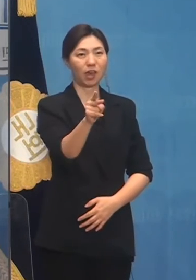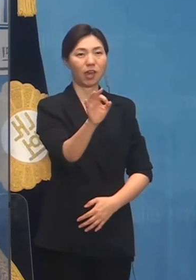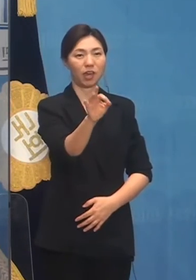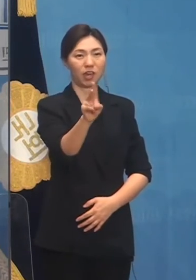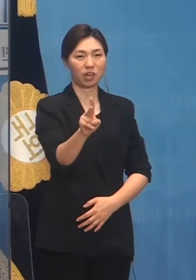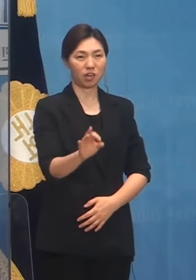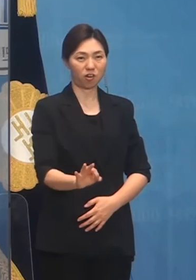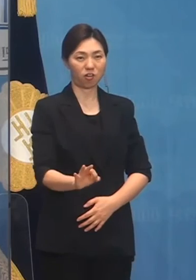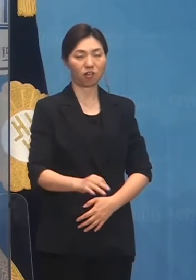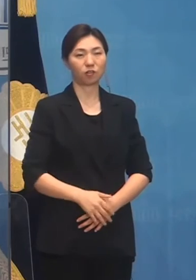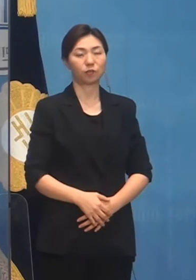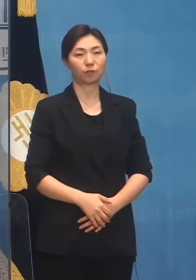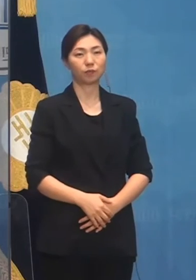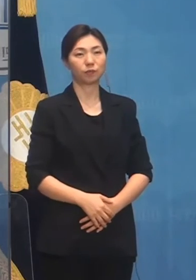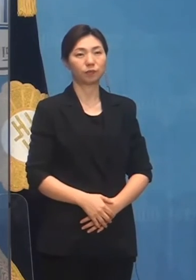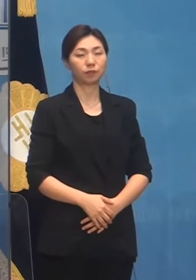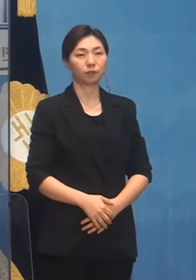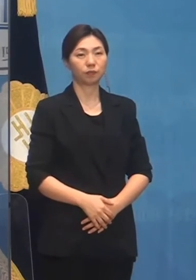오셨습니다.